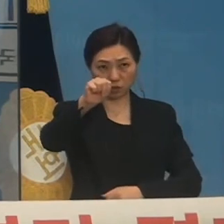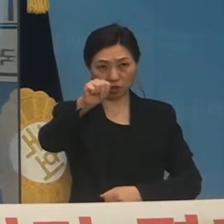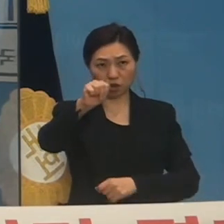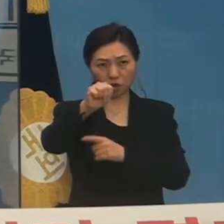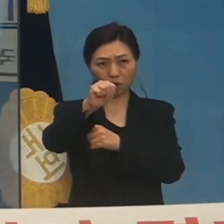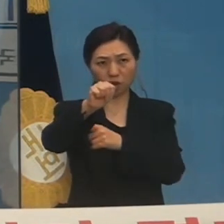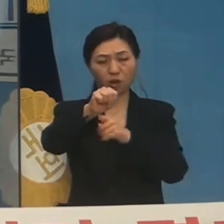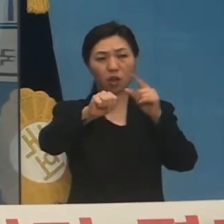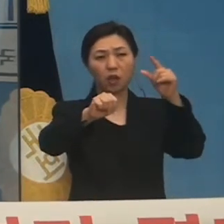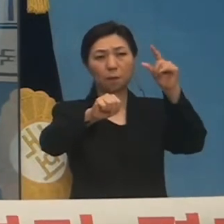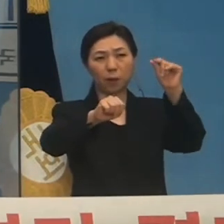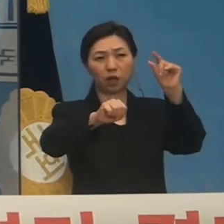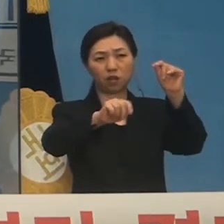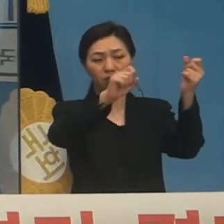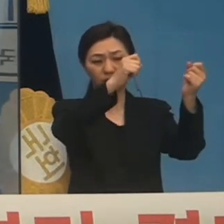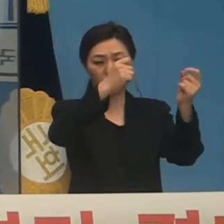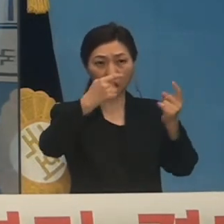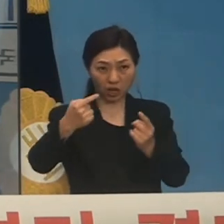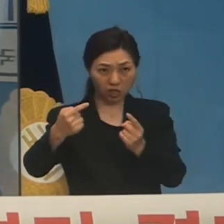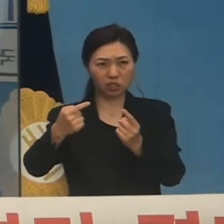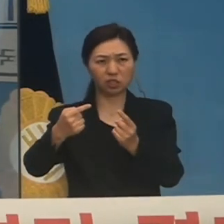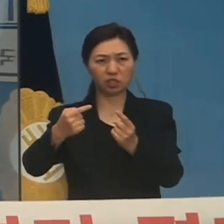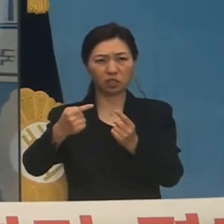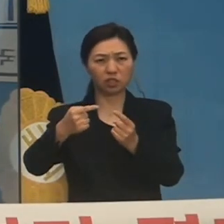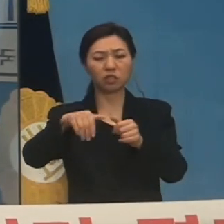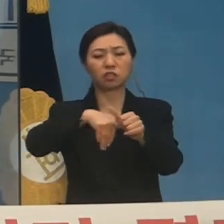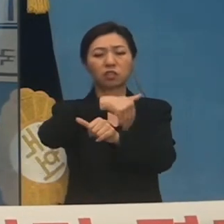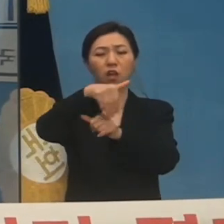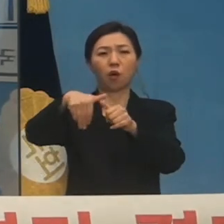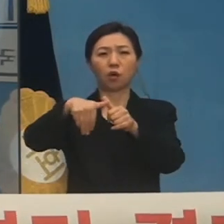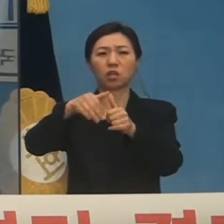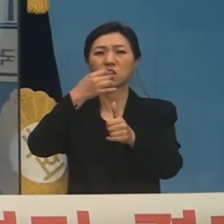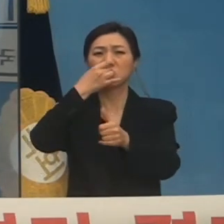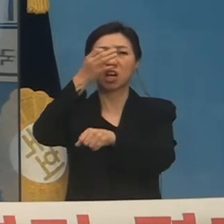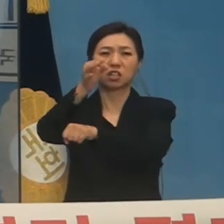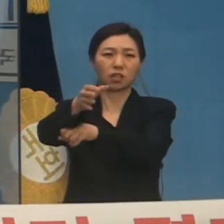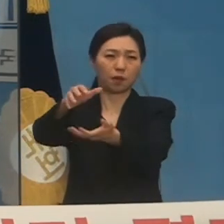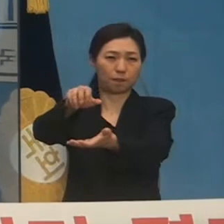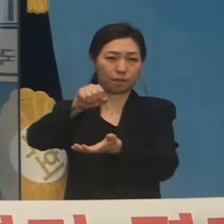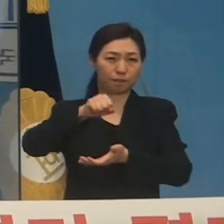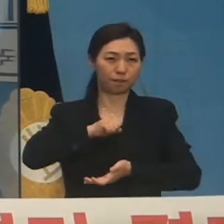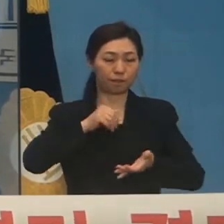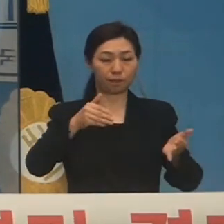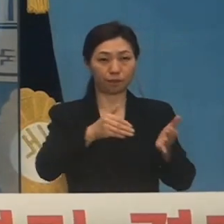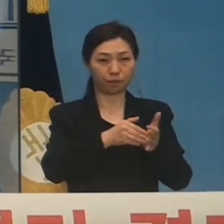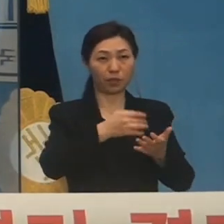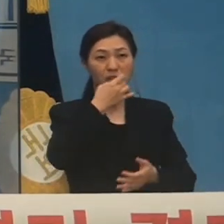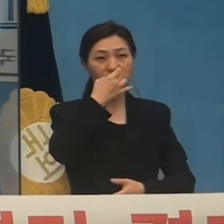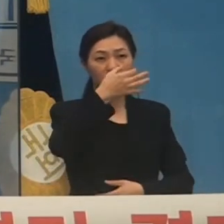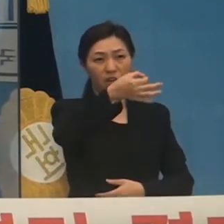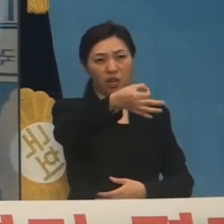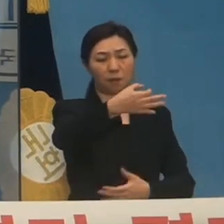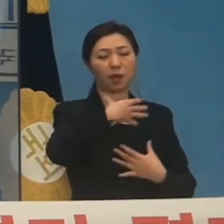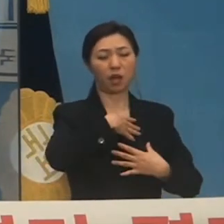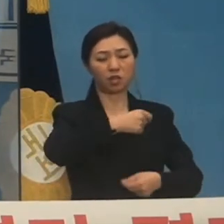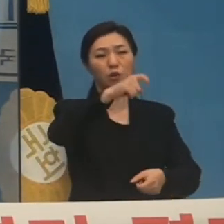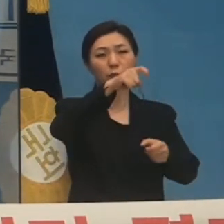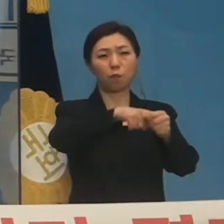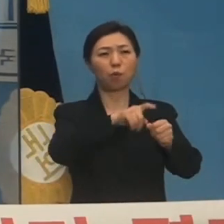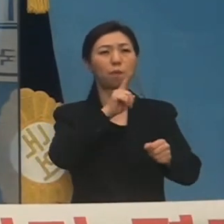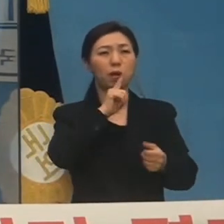낮아진 가격으로 정부가 벼를 매입한 것입니다. 그러면서 쌀값 안정을 위한 조치였다고